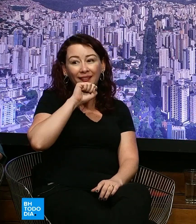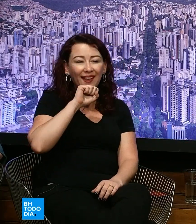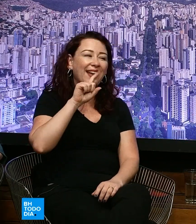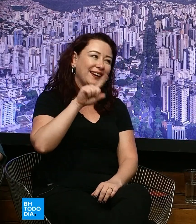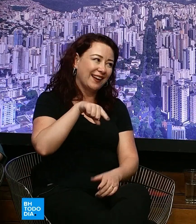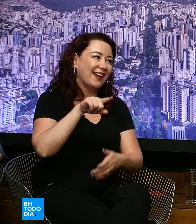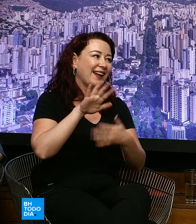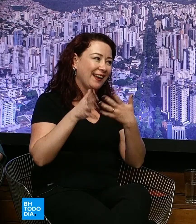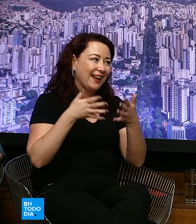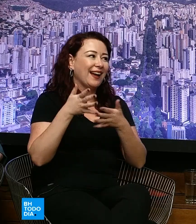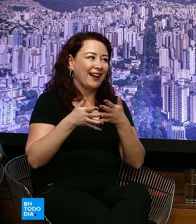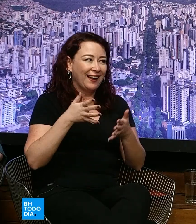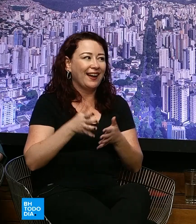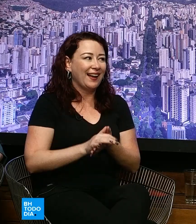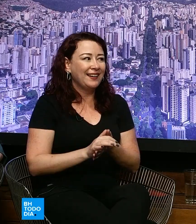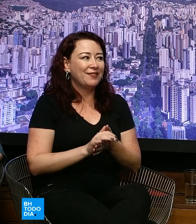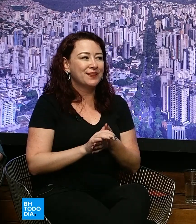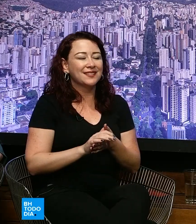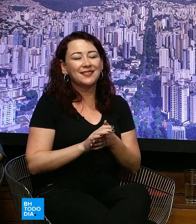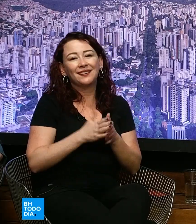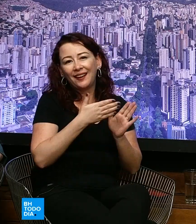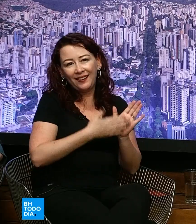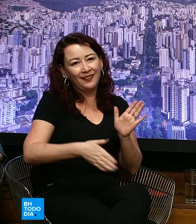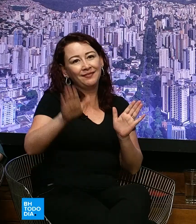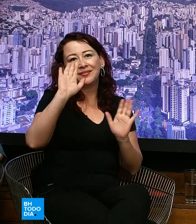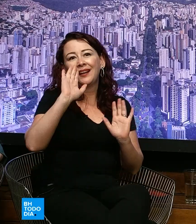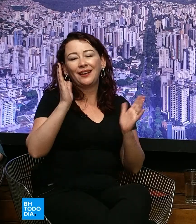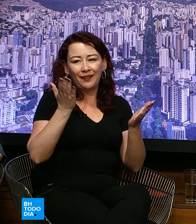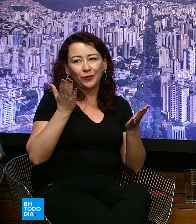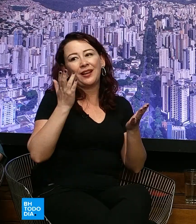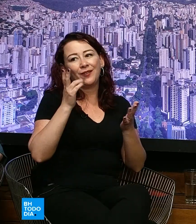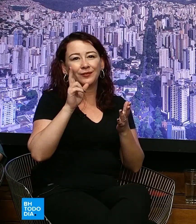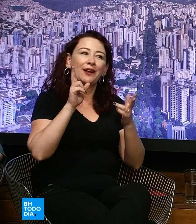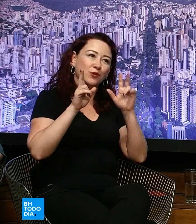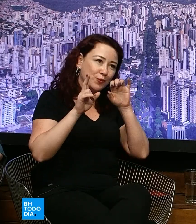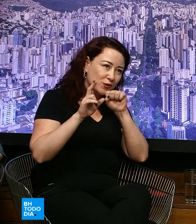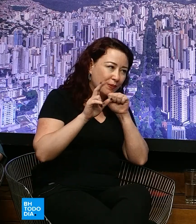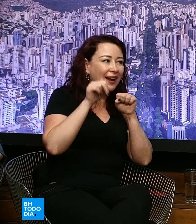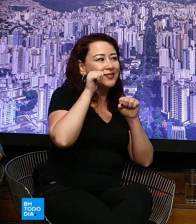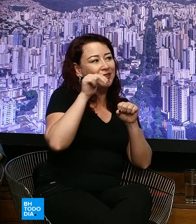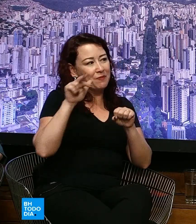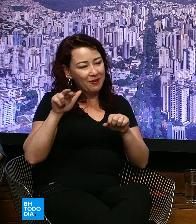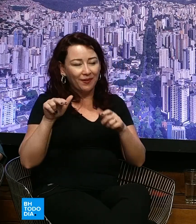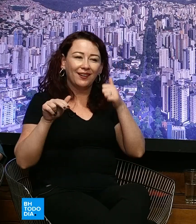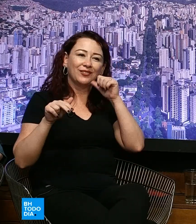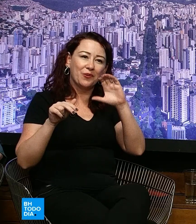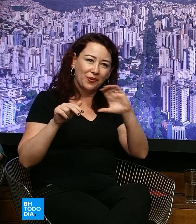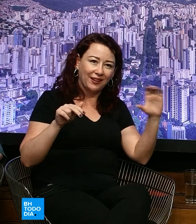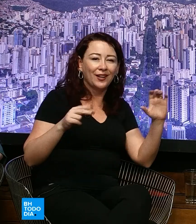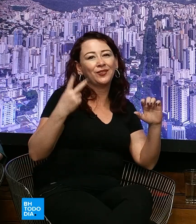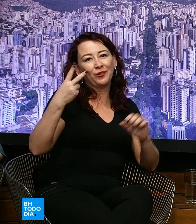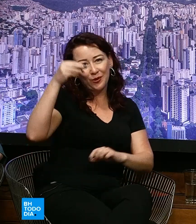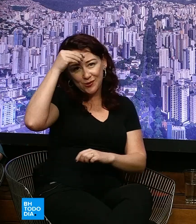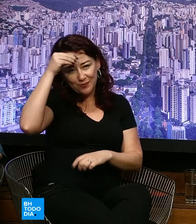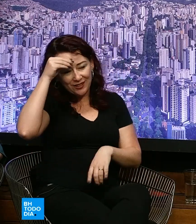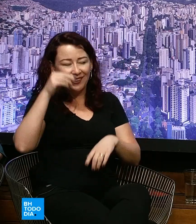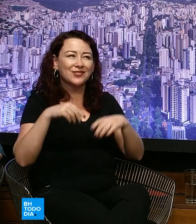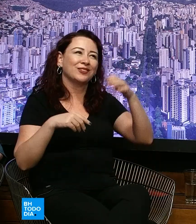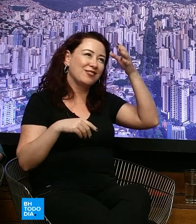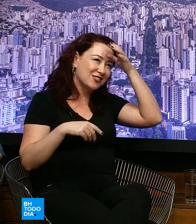materna, é a Libras. E daí, eu tenho, né, os meus pais, eu tenho minha irmã, eu tenho um cunhado, eu tenho dois sobrinhos, eu tenho